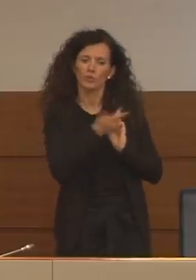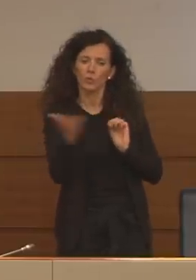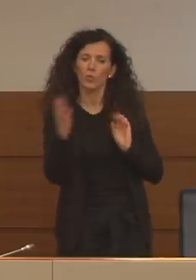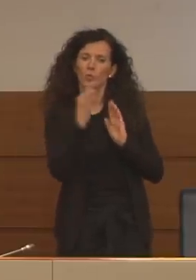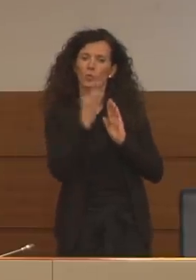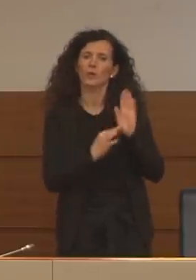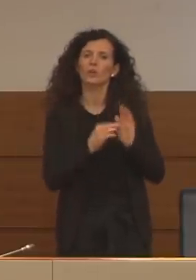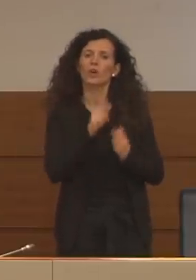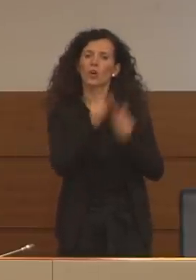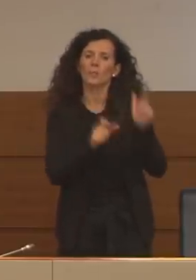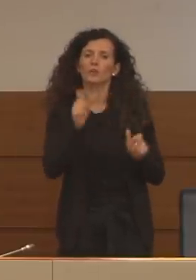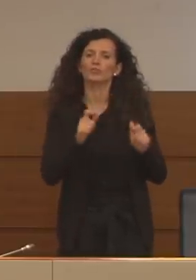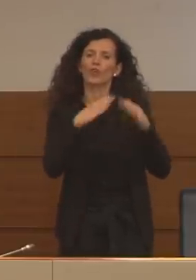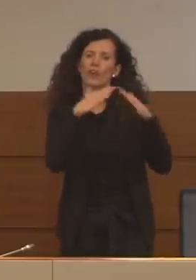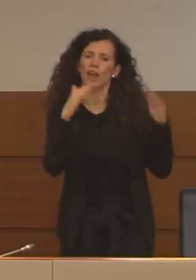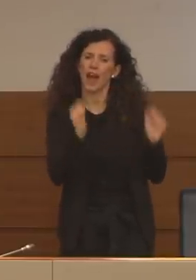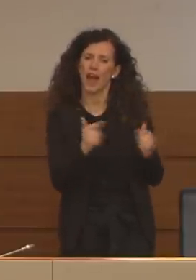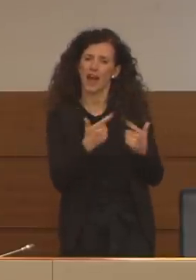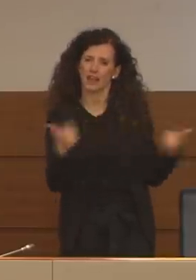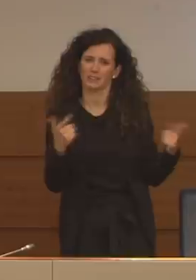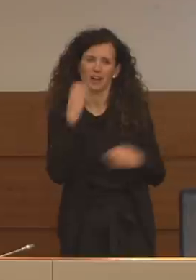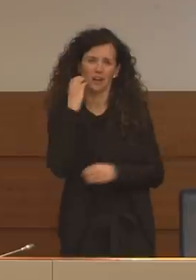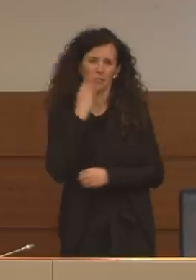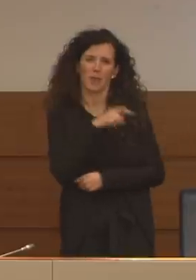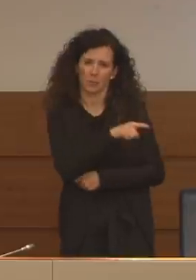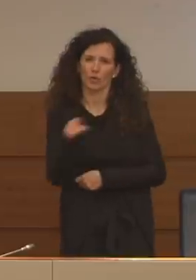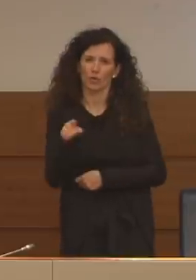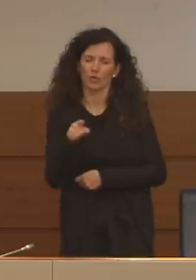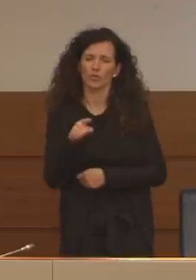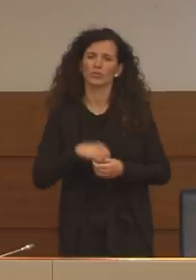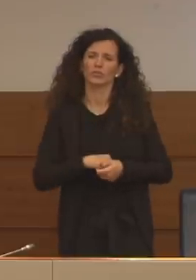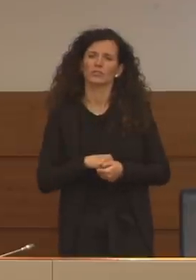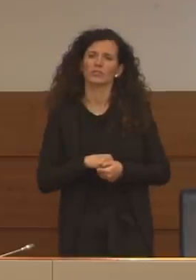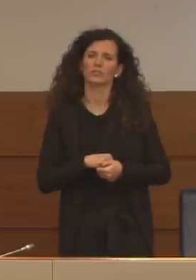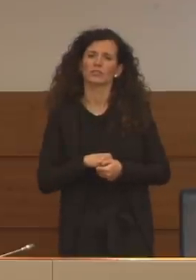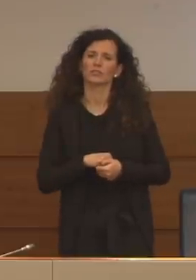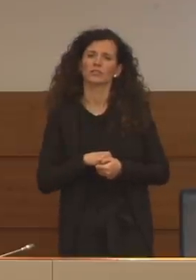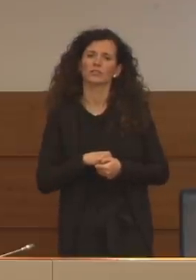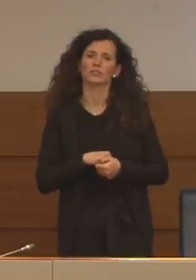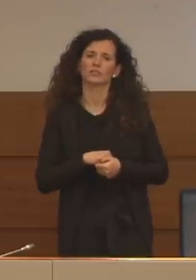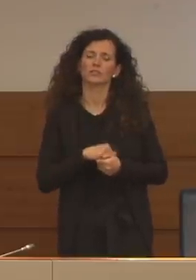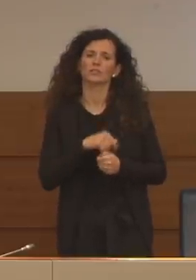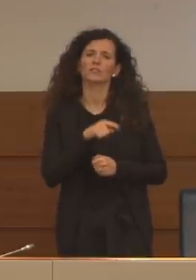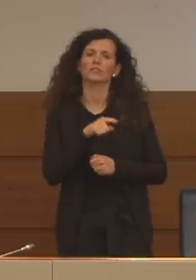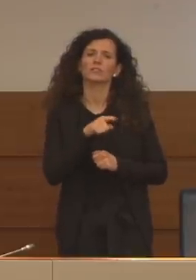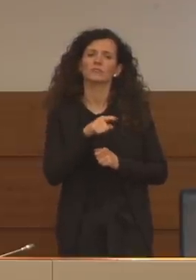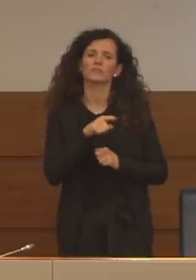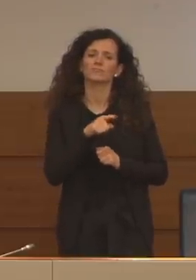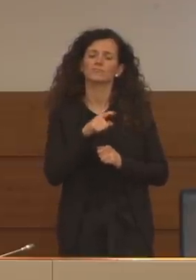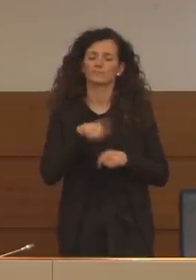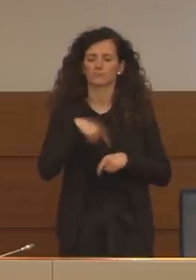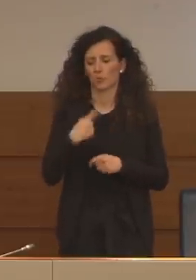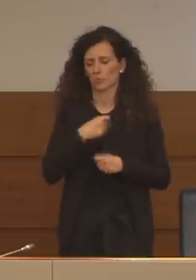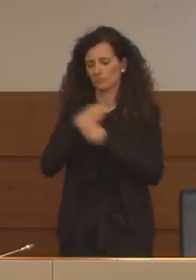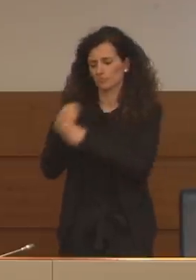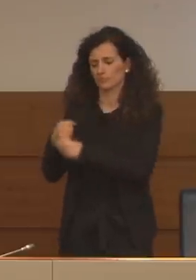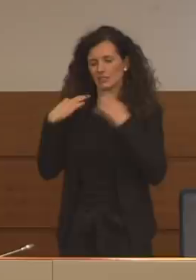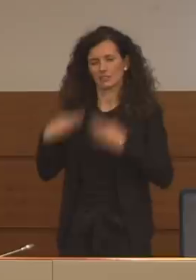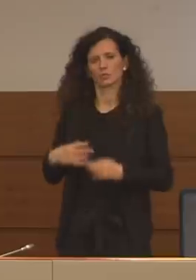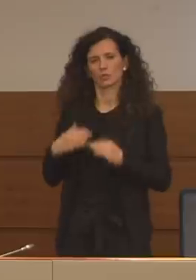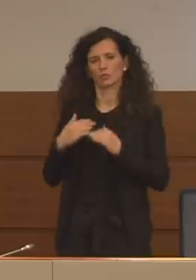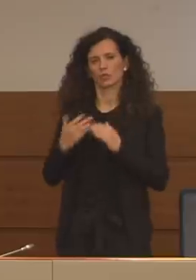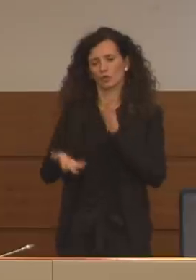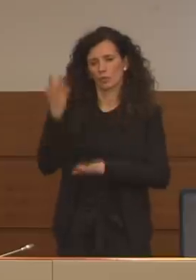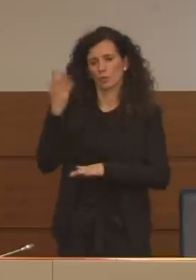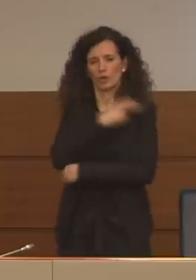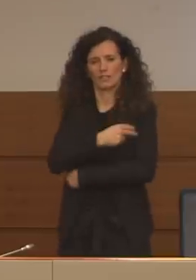poi lasciare la parola sulla risposta al collega dell'istituto superiore di sanità il tema dei senzatetto